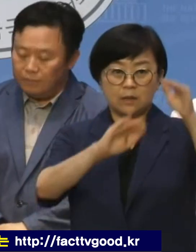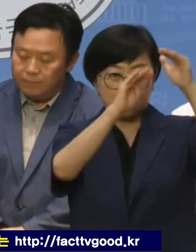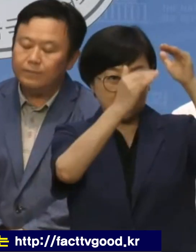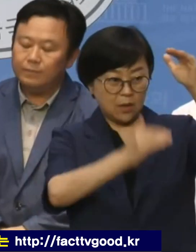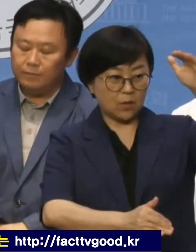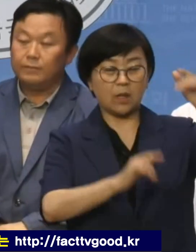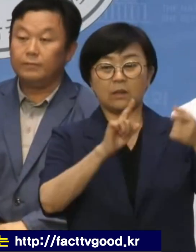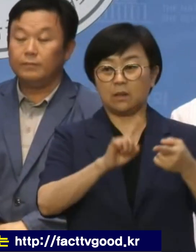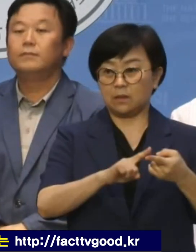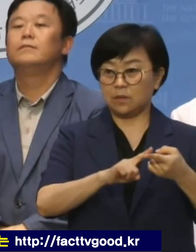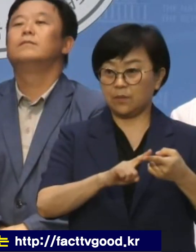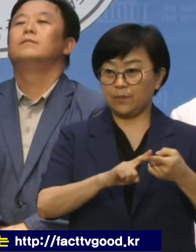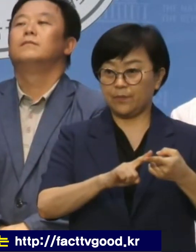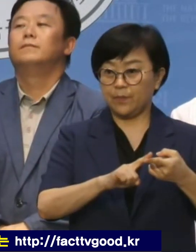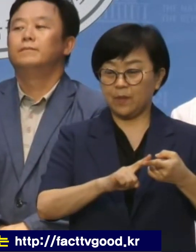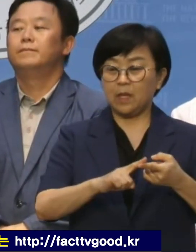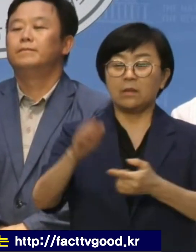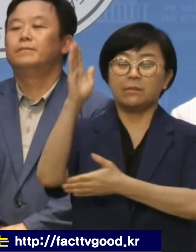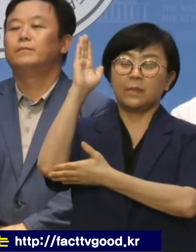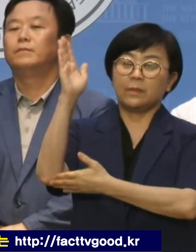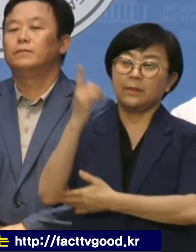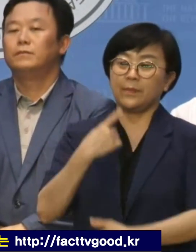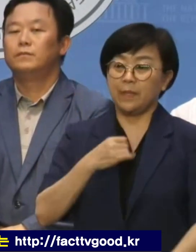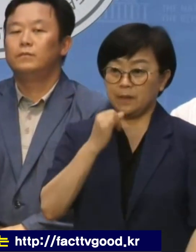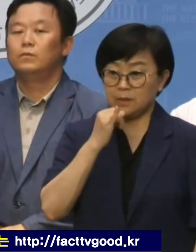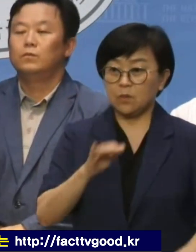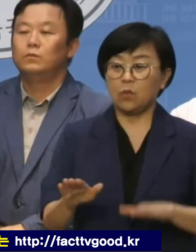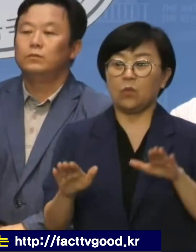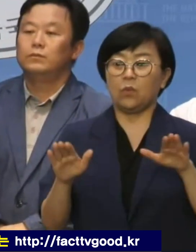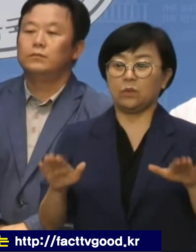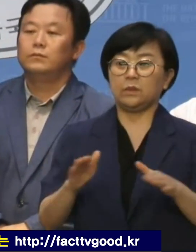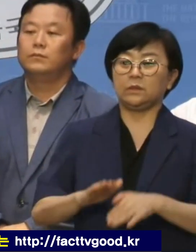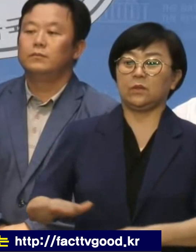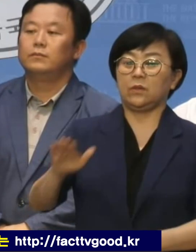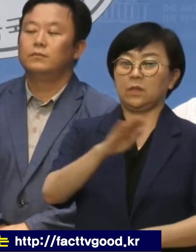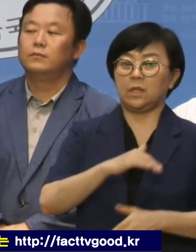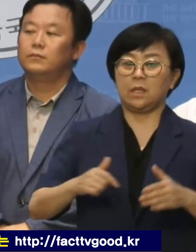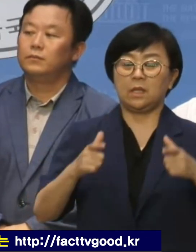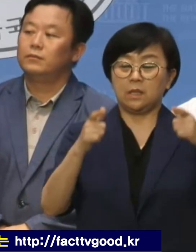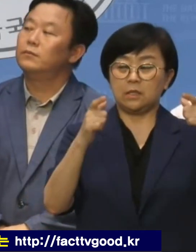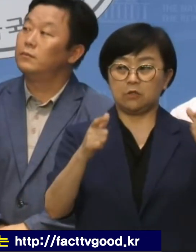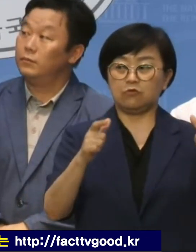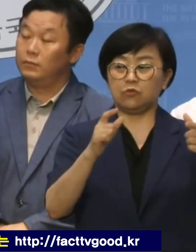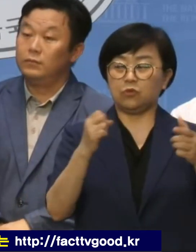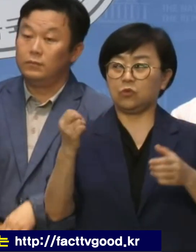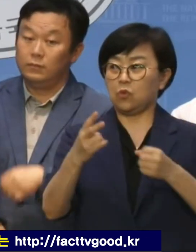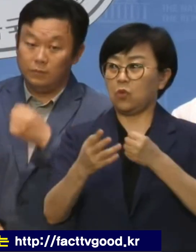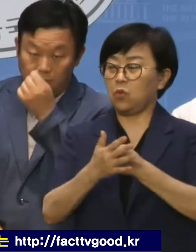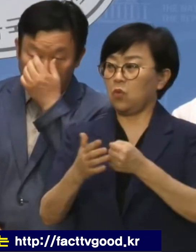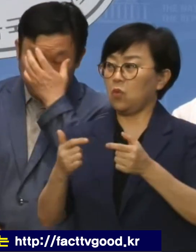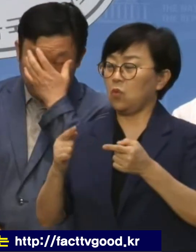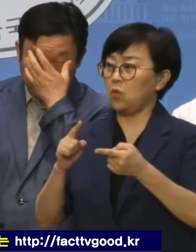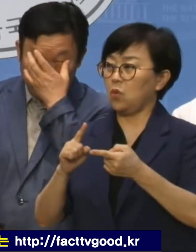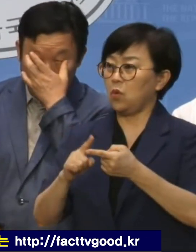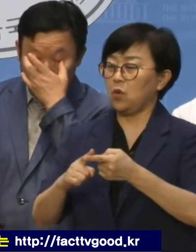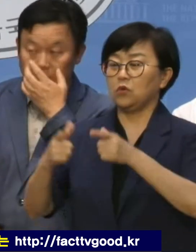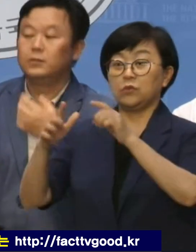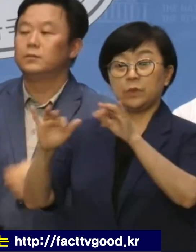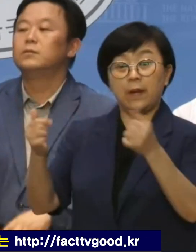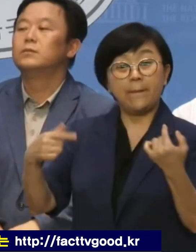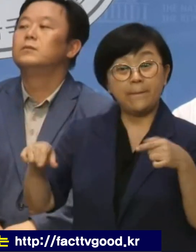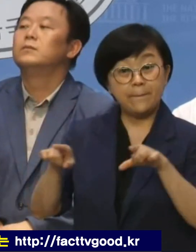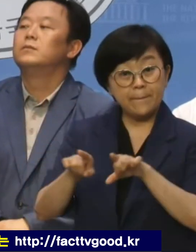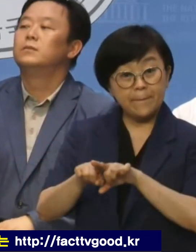대해서 그 기자회견을 했었는데요. 오늘은 저희 가밀지구뿐만 아니라 다른 인근에 있는 저희 주민분들과